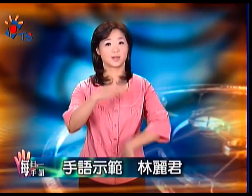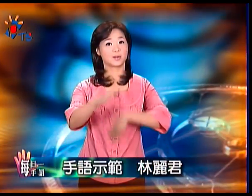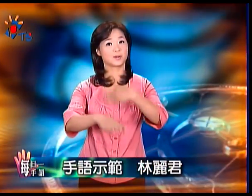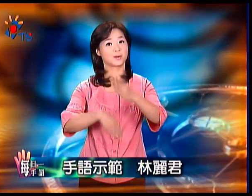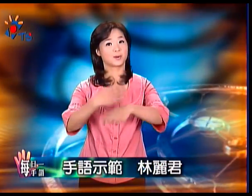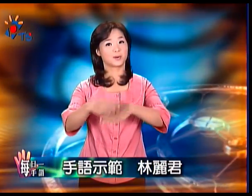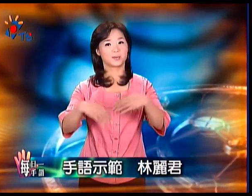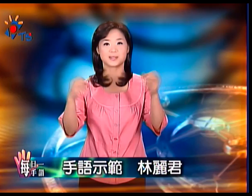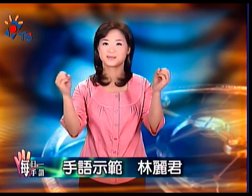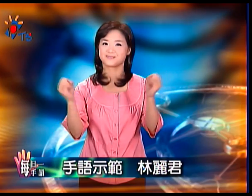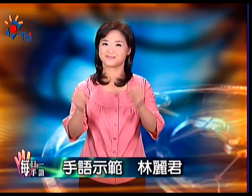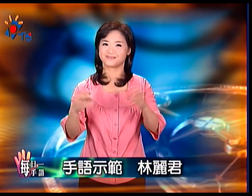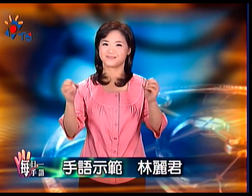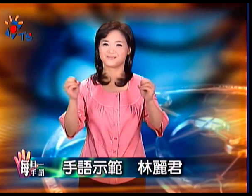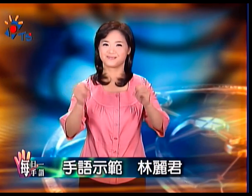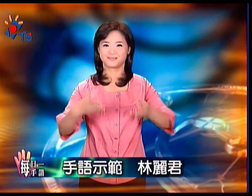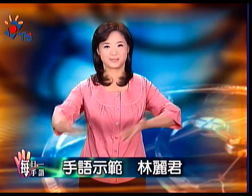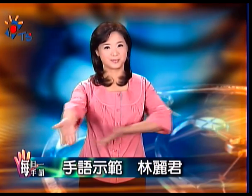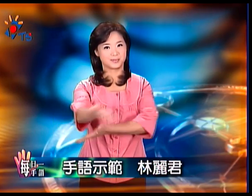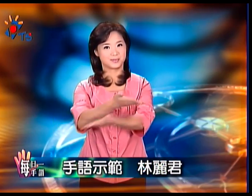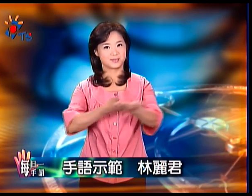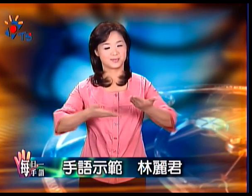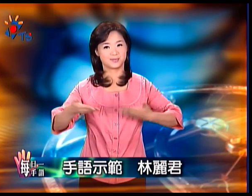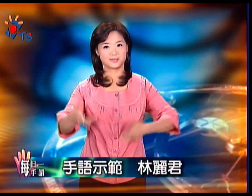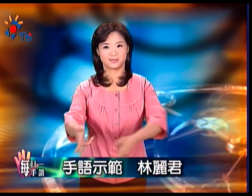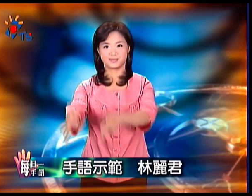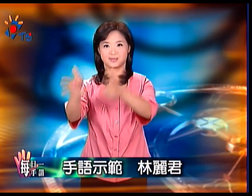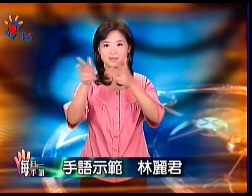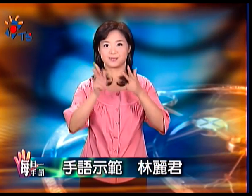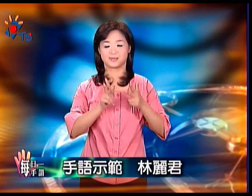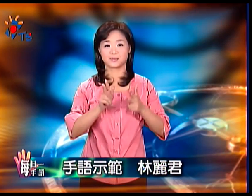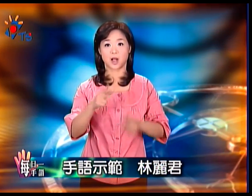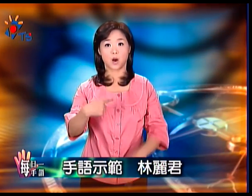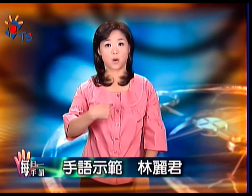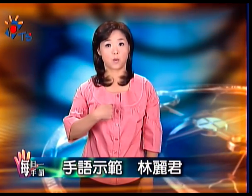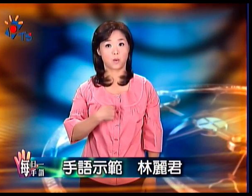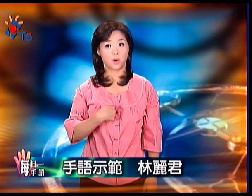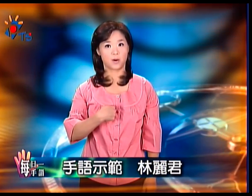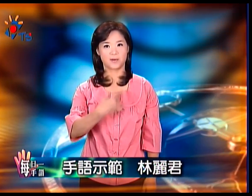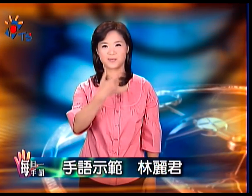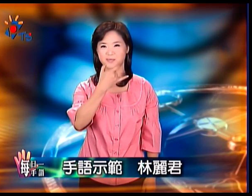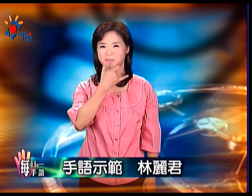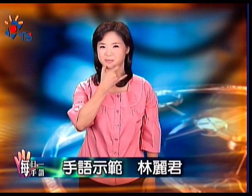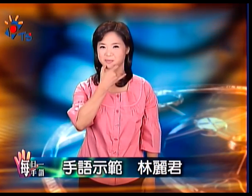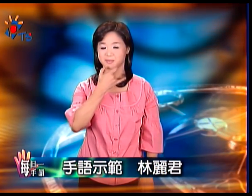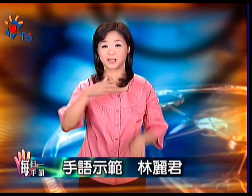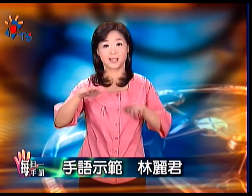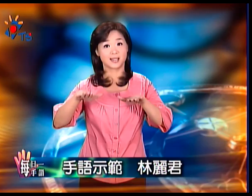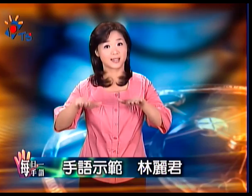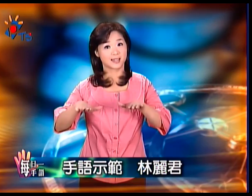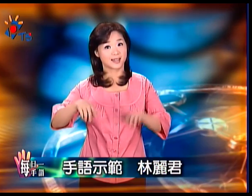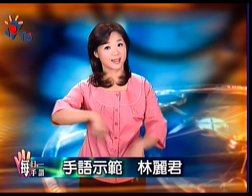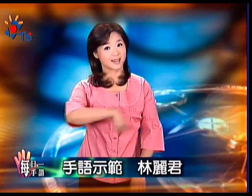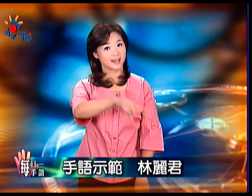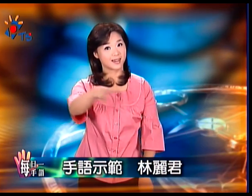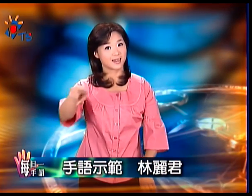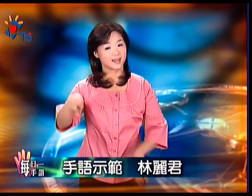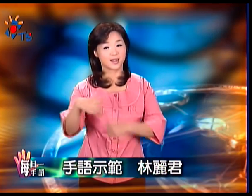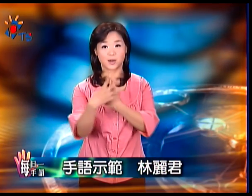动动双手，搭起无声的桥梁。我是林丽君，今天我们要来学跟生